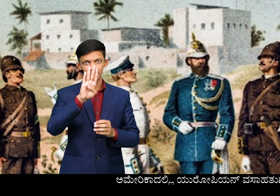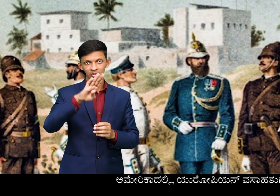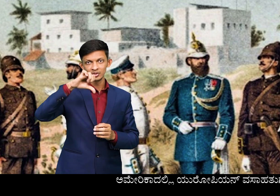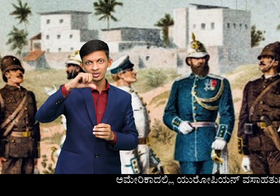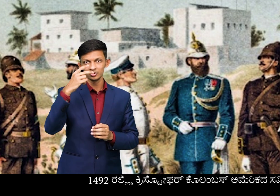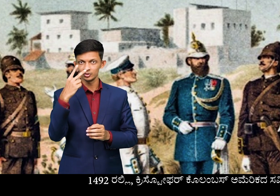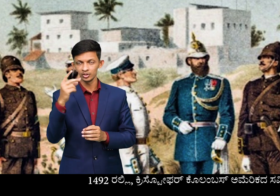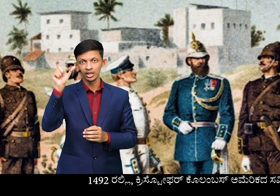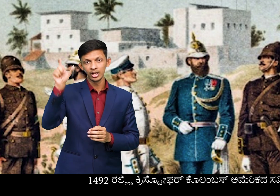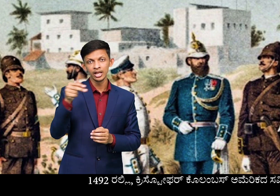ವಸಾಹತುಗಳು